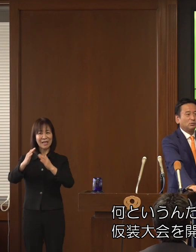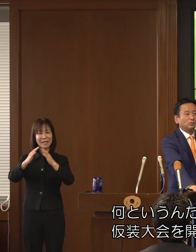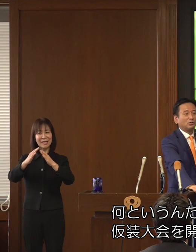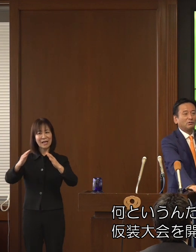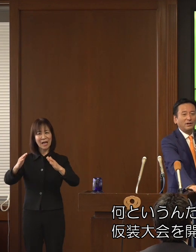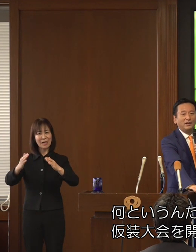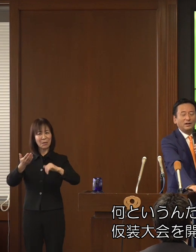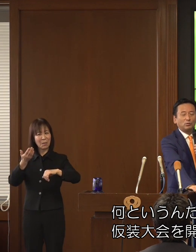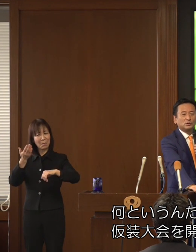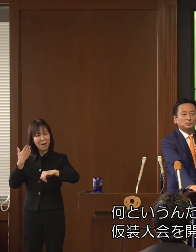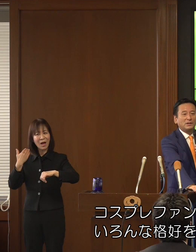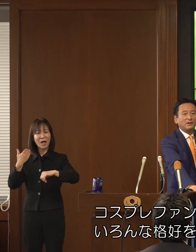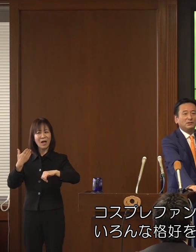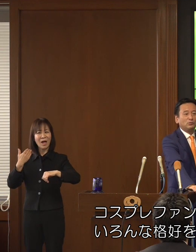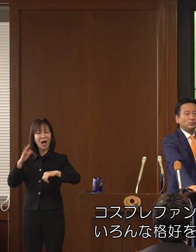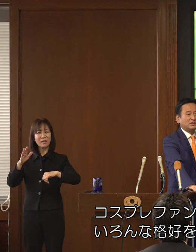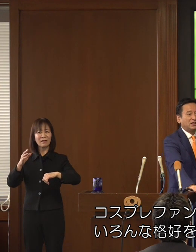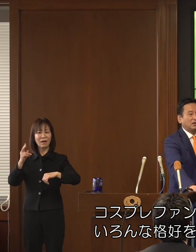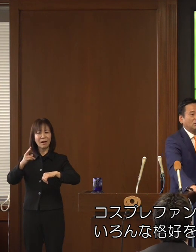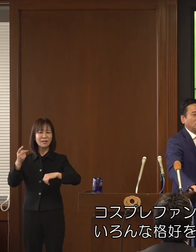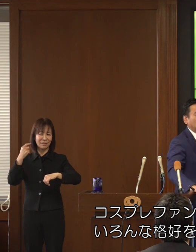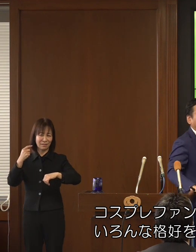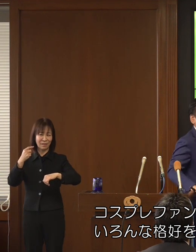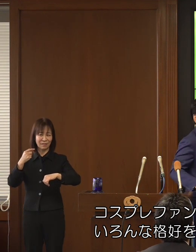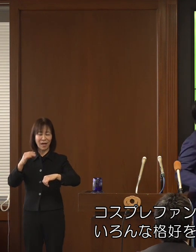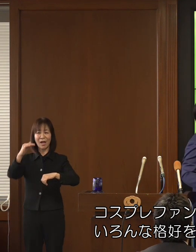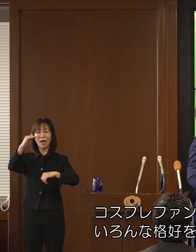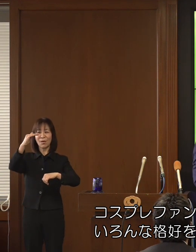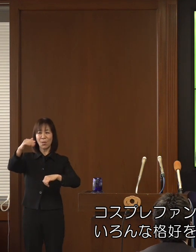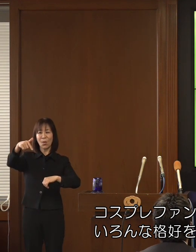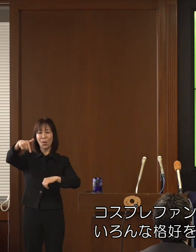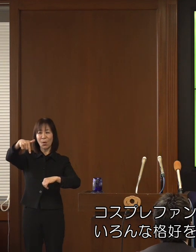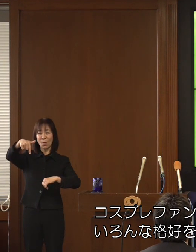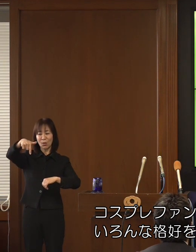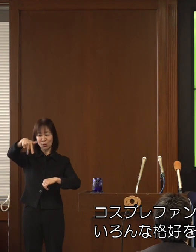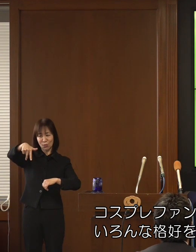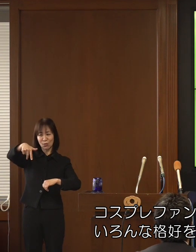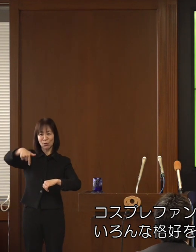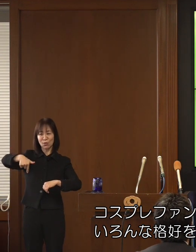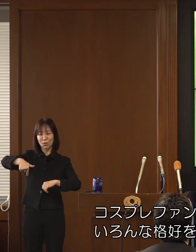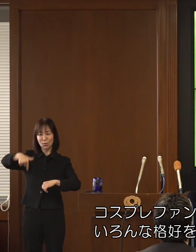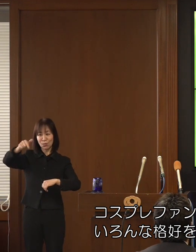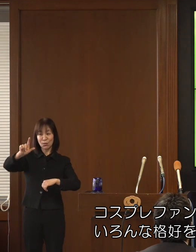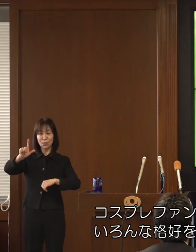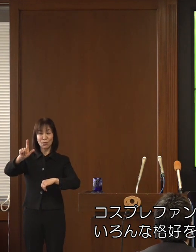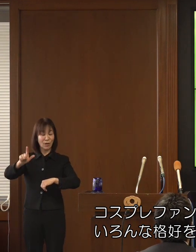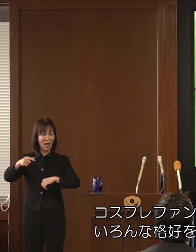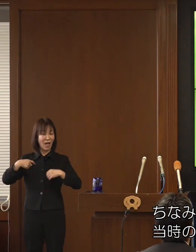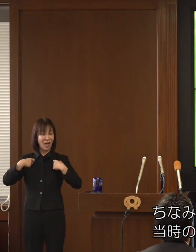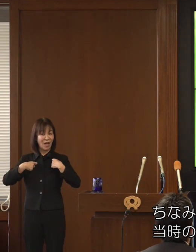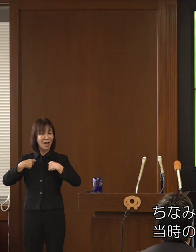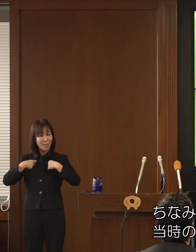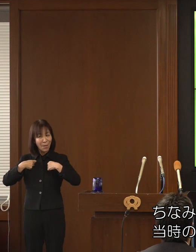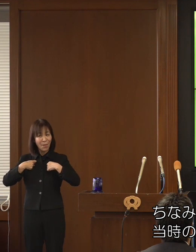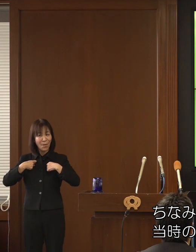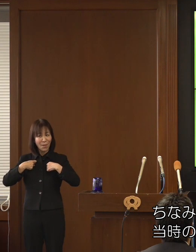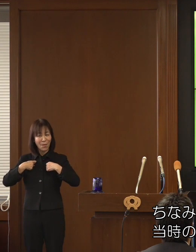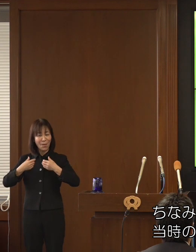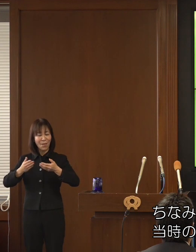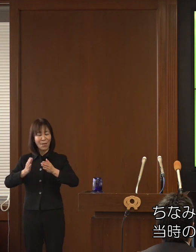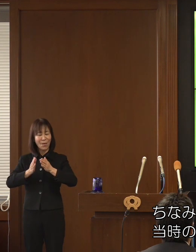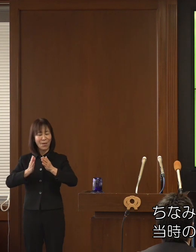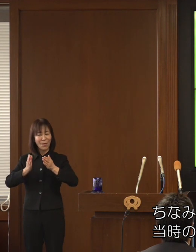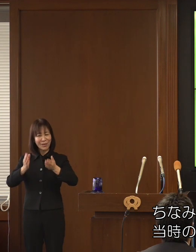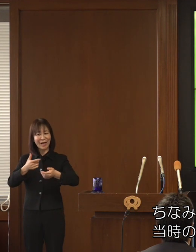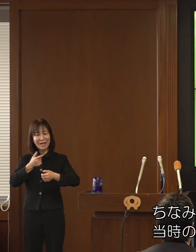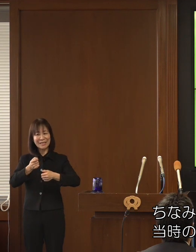開いていたということなので、あのコスプレファンにもぜひ集まっていただいて、まあ、いろんな格好をしていただきたいと思います。ちなみに羽田美